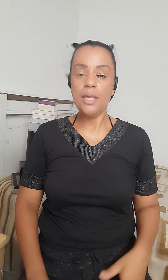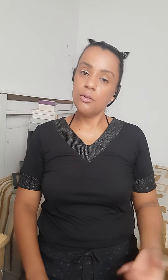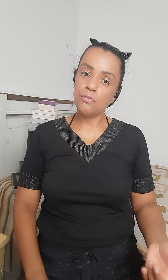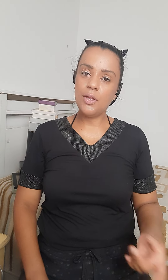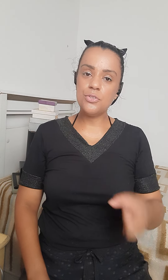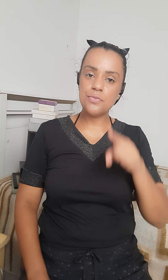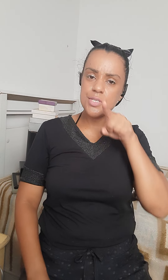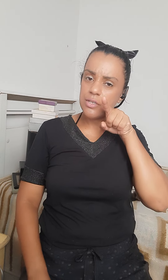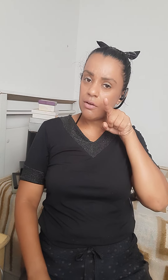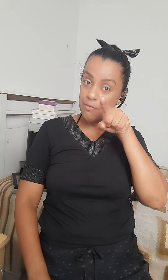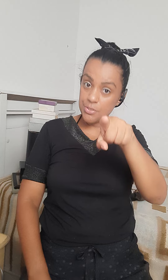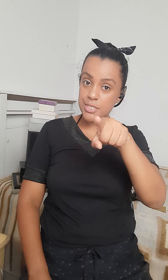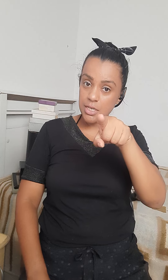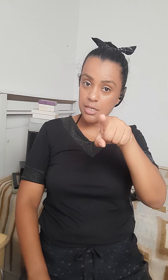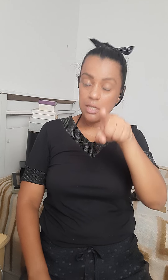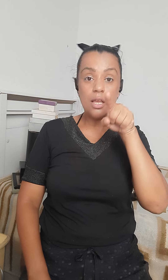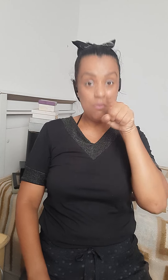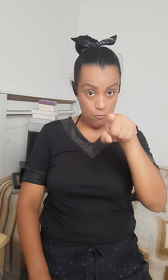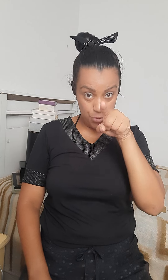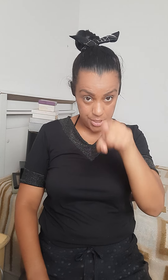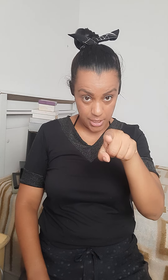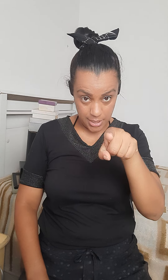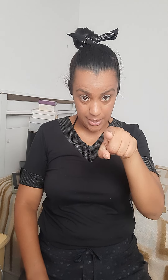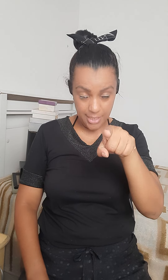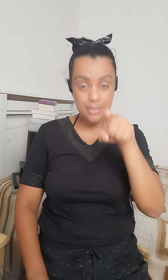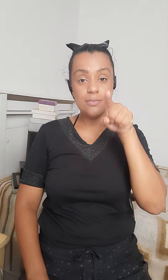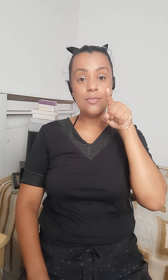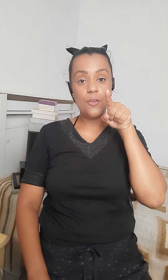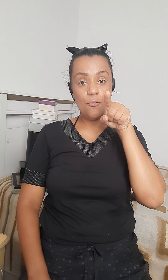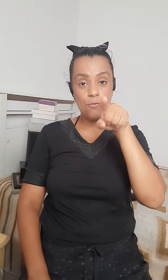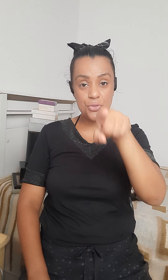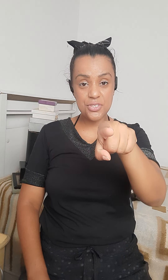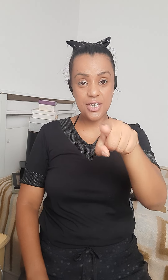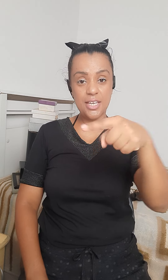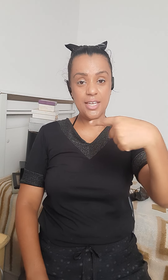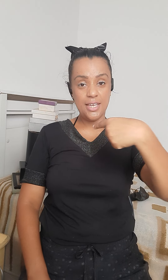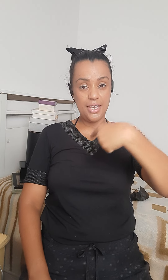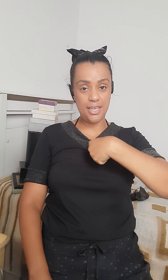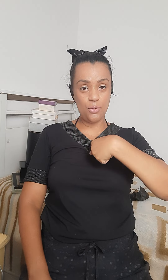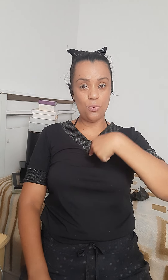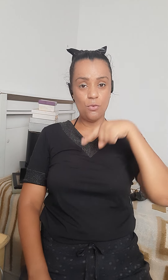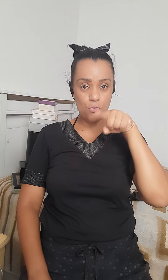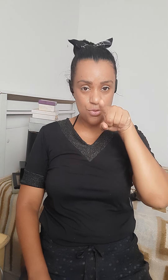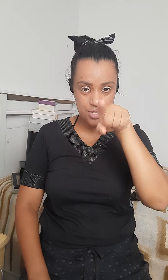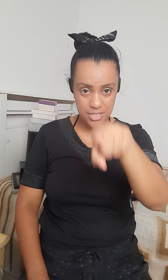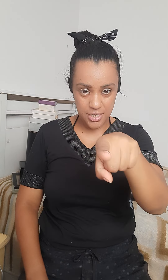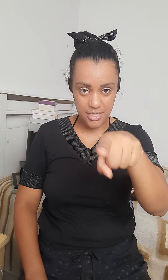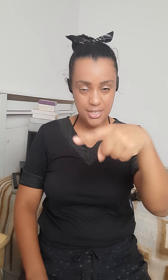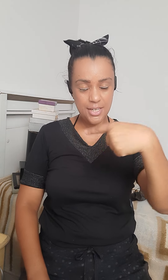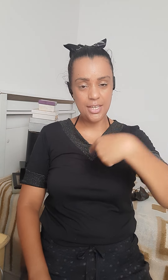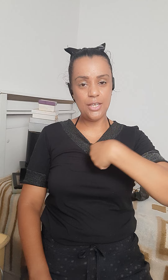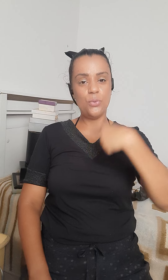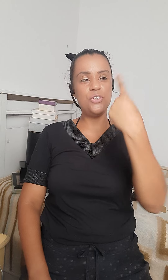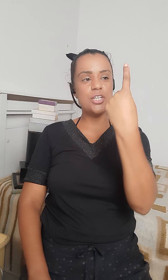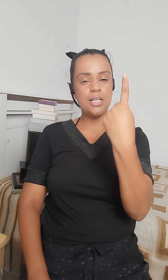eu falo de você, ó. É você. Você, tá? Você, eu. Você, eu.